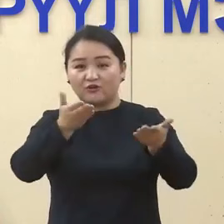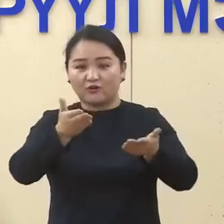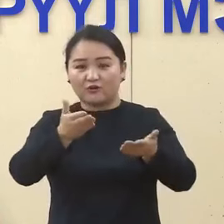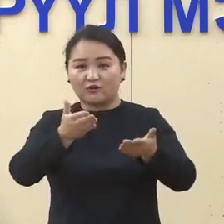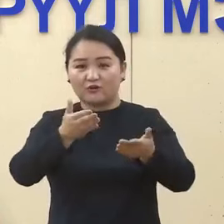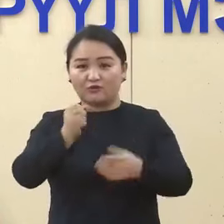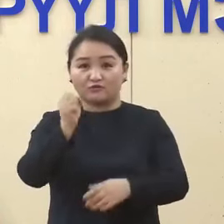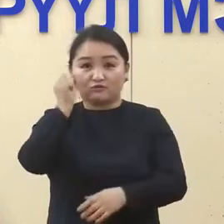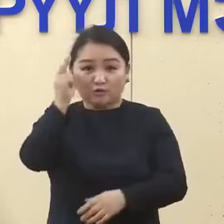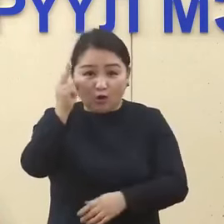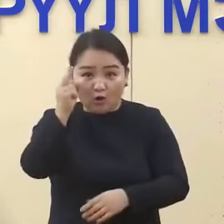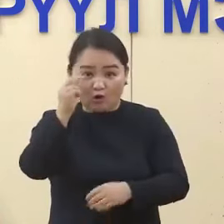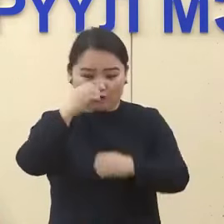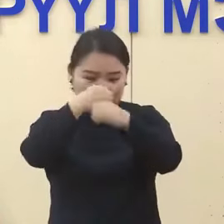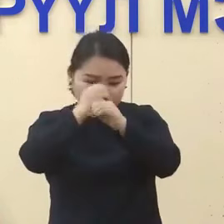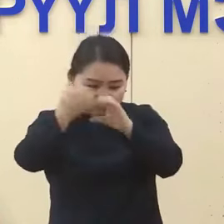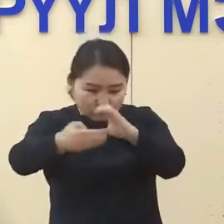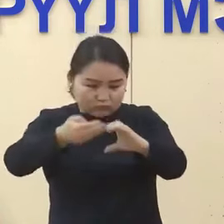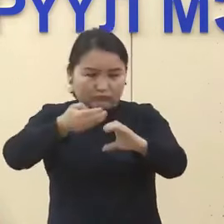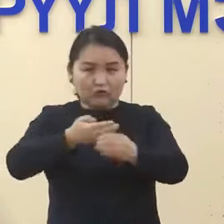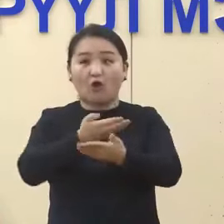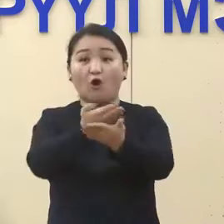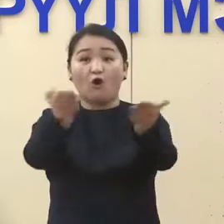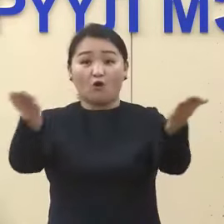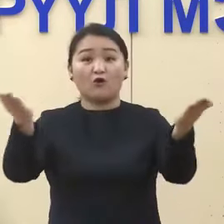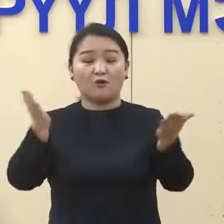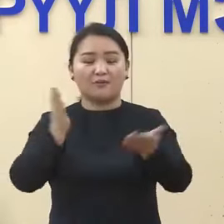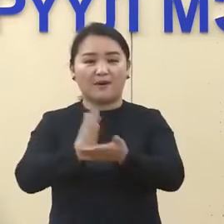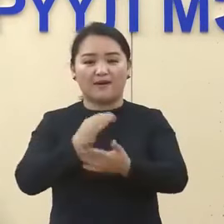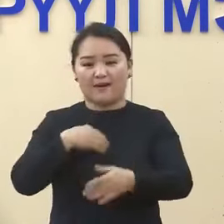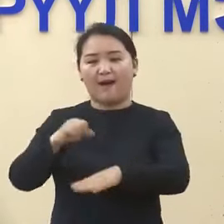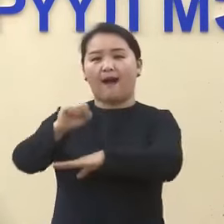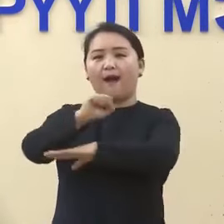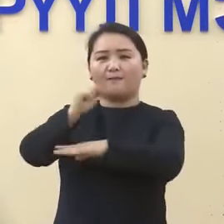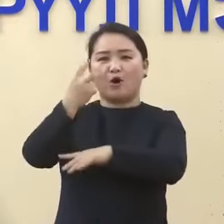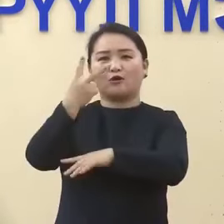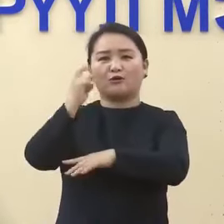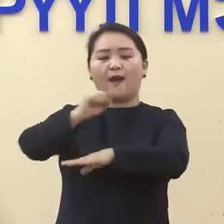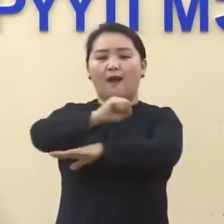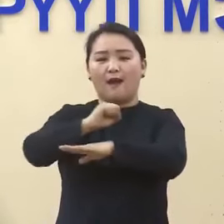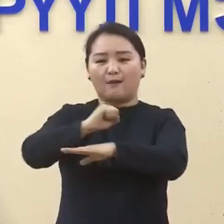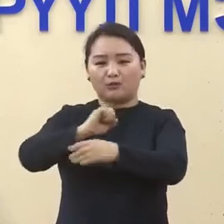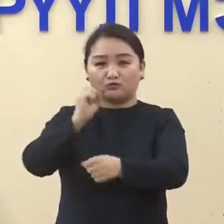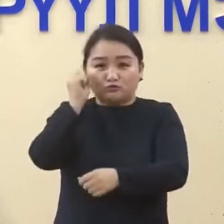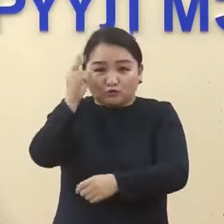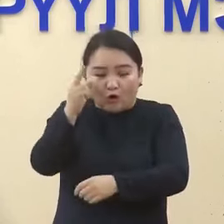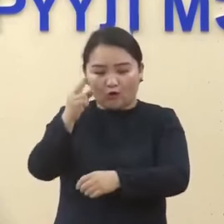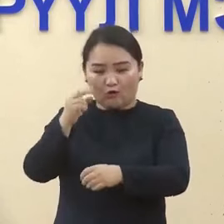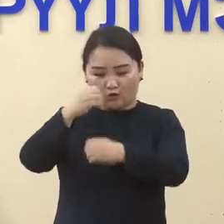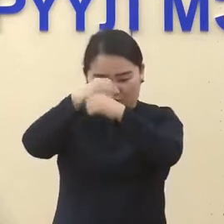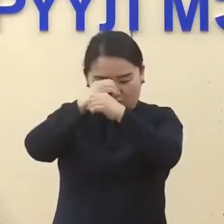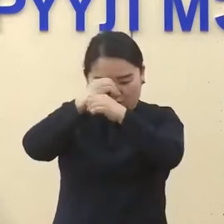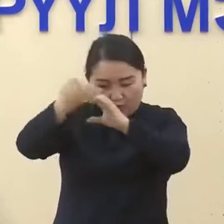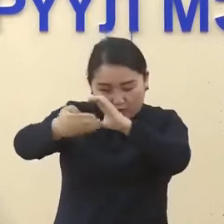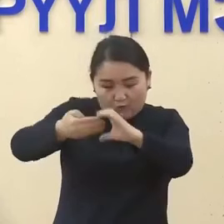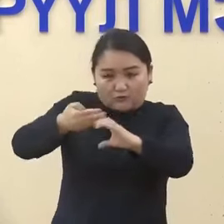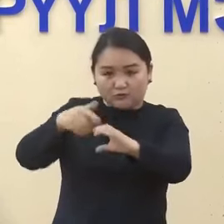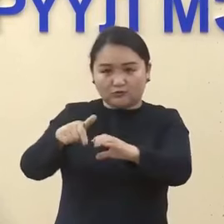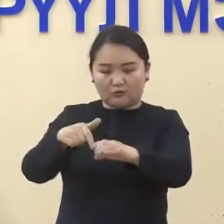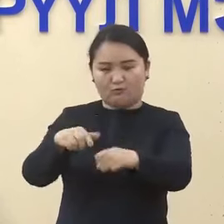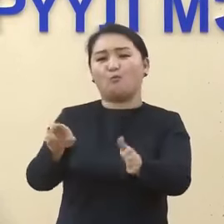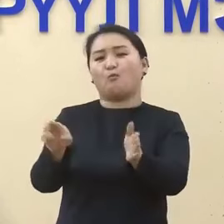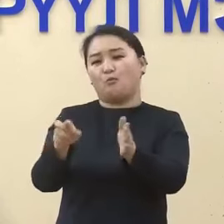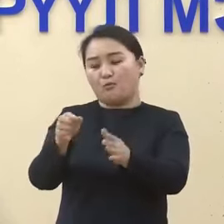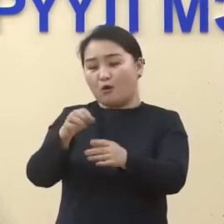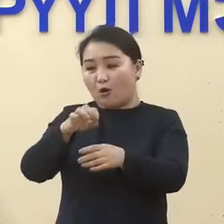хурдвчилсан одоо онцлогыг бол олголоо. Ингэхээр манай аймагуд бол ямар нэгэн хэмжээгээр бол хурдвчилсан онцлогоор COVID-19-ийг одоо онцлох